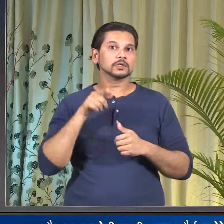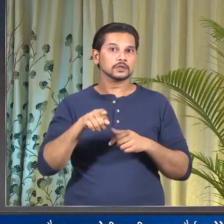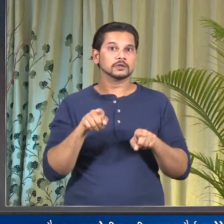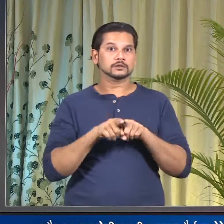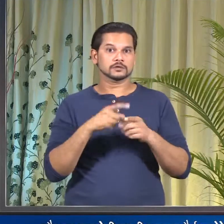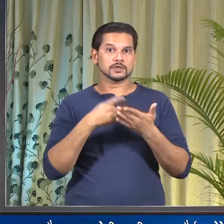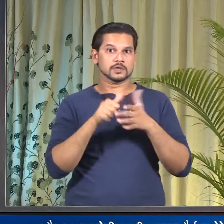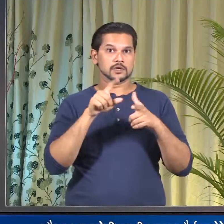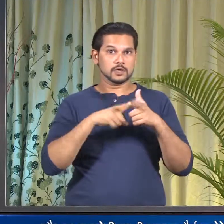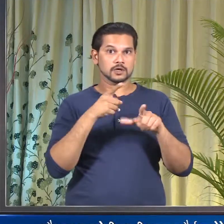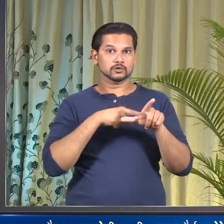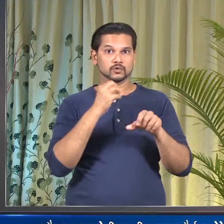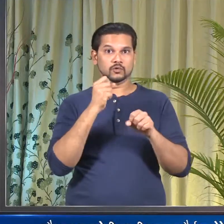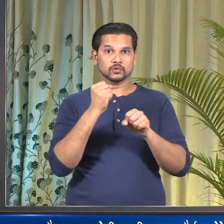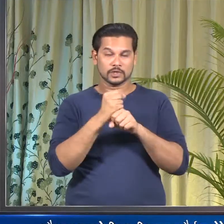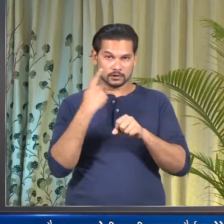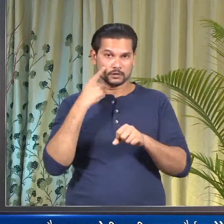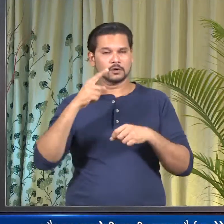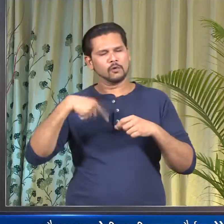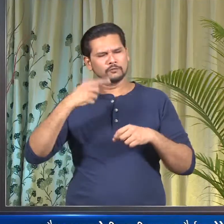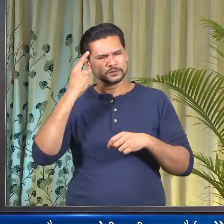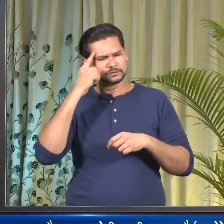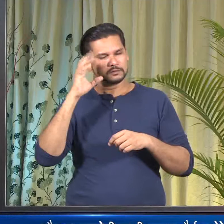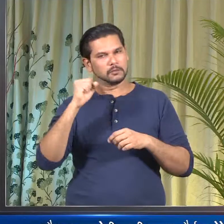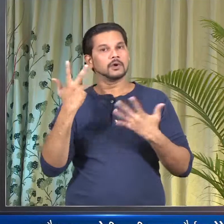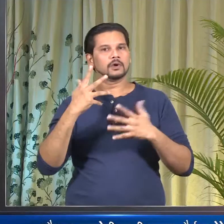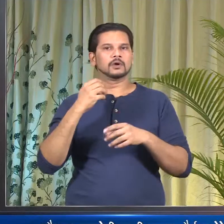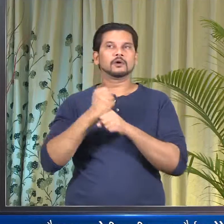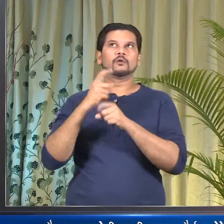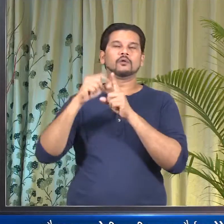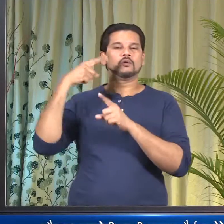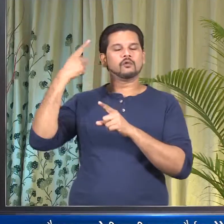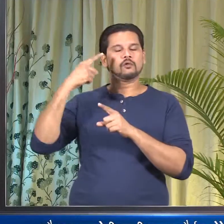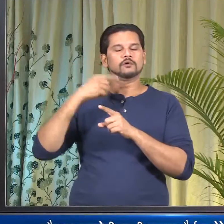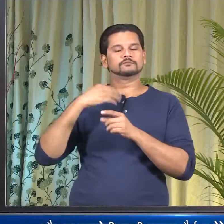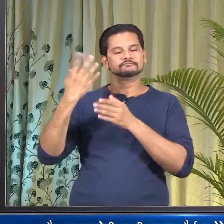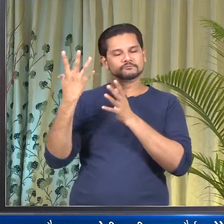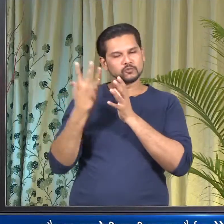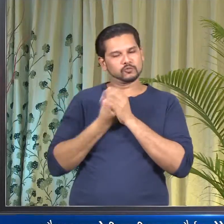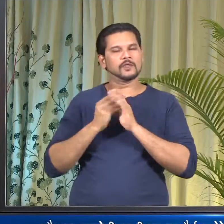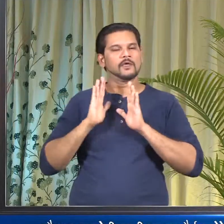मेरे साथ है, हम जभी भी याद करें, परमात्मा की उस शक्त